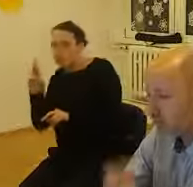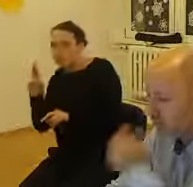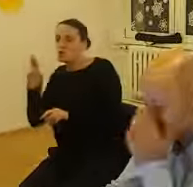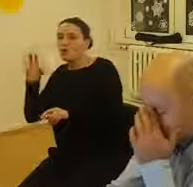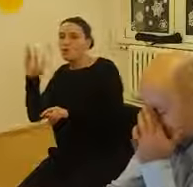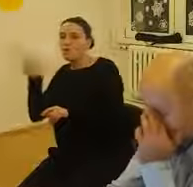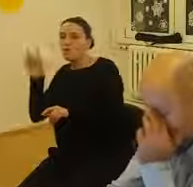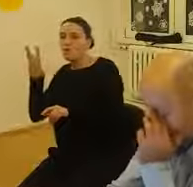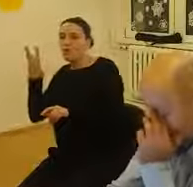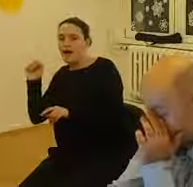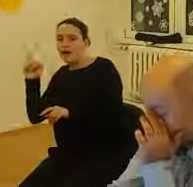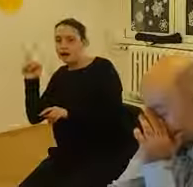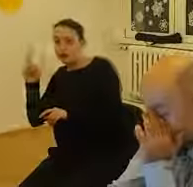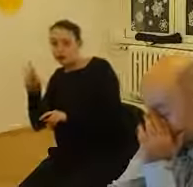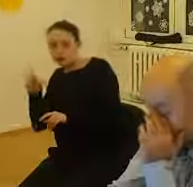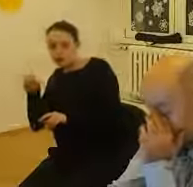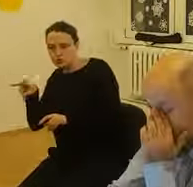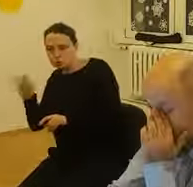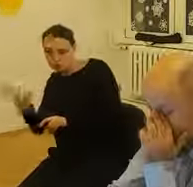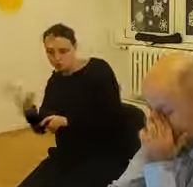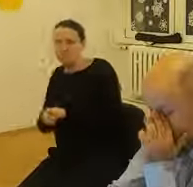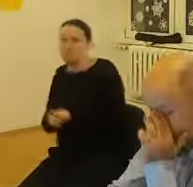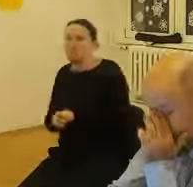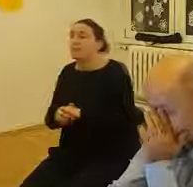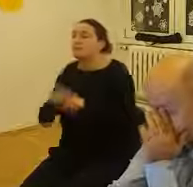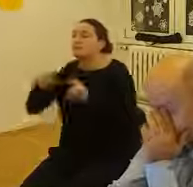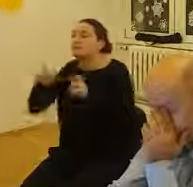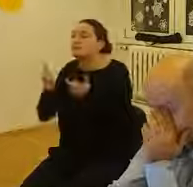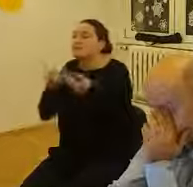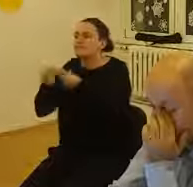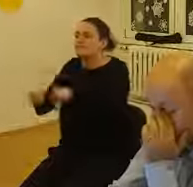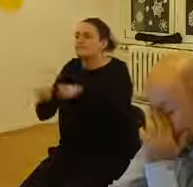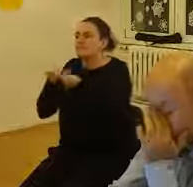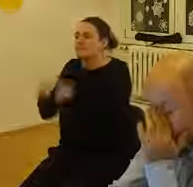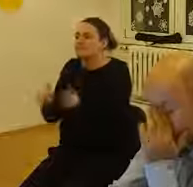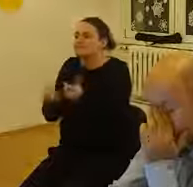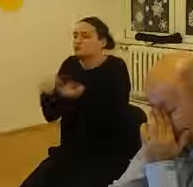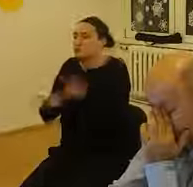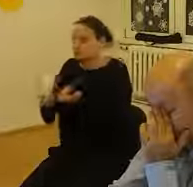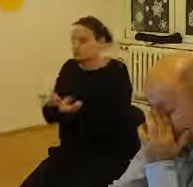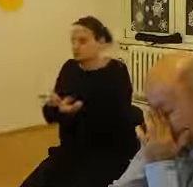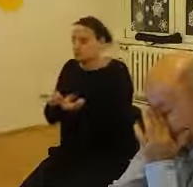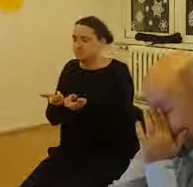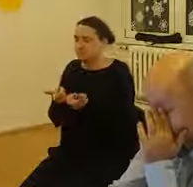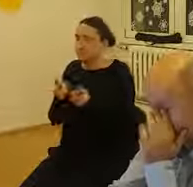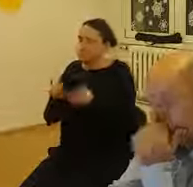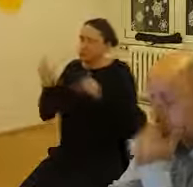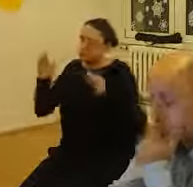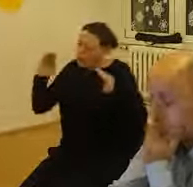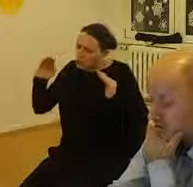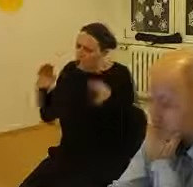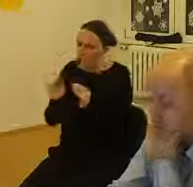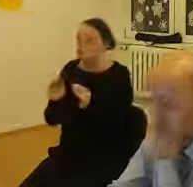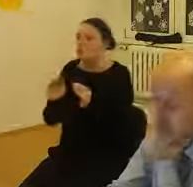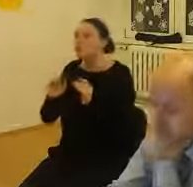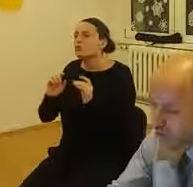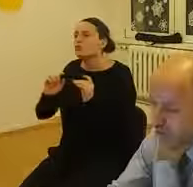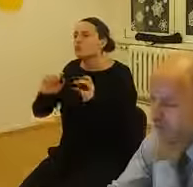chodzi o budżet i wydatkowanie, to tylko oczywiście wyrywkowo chcielibyśmy Państwu przedstawić, co zostało z tego